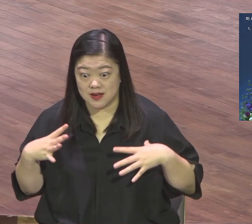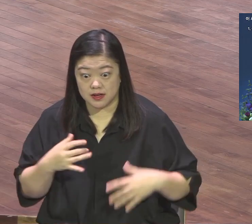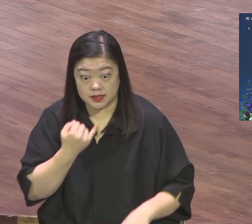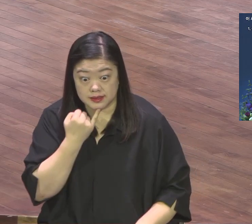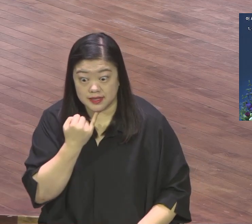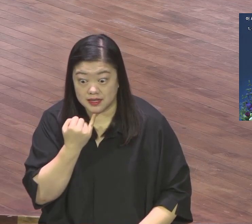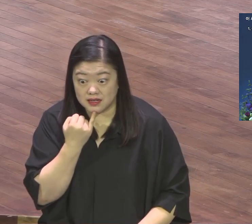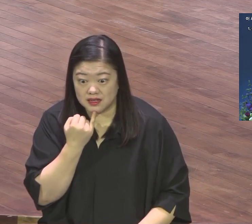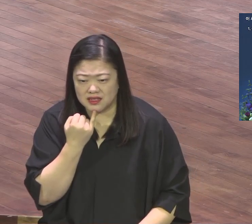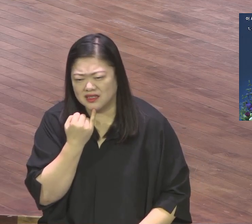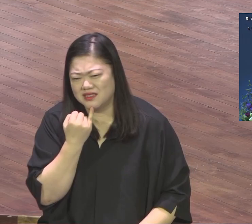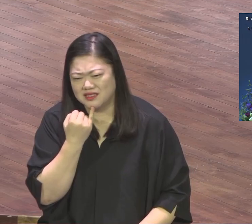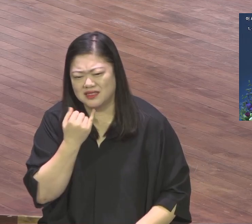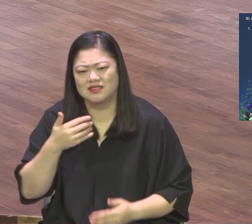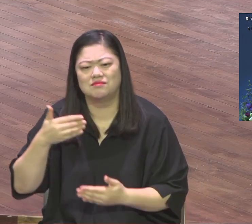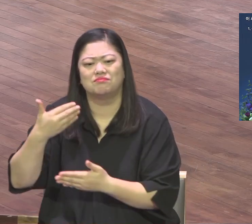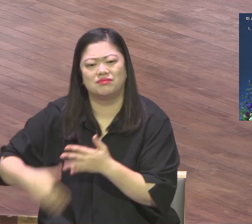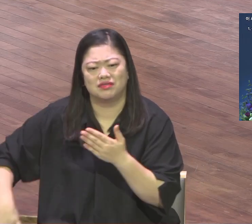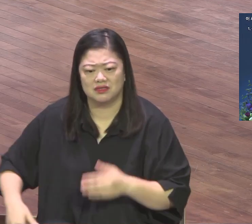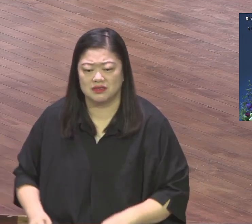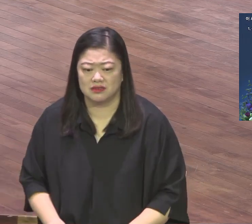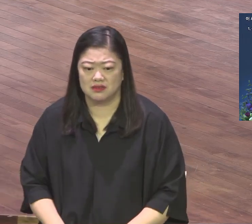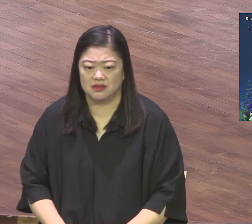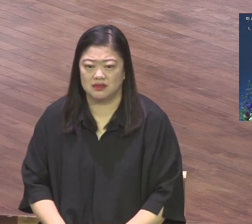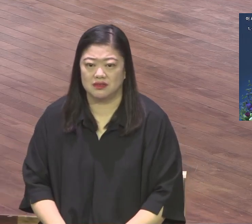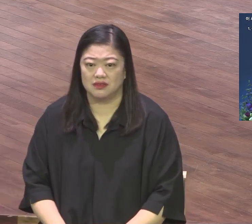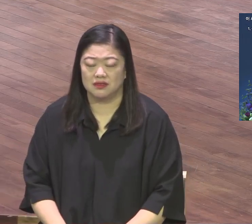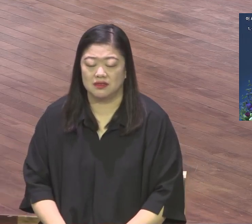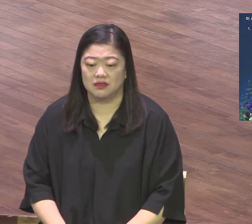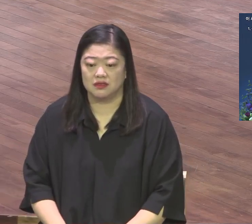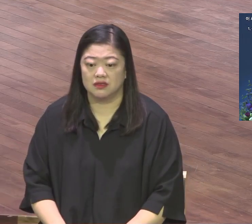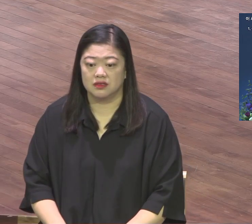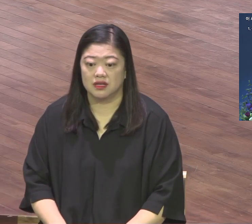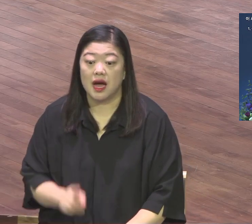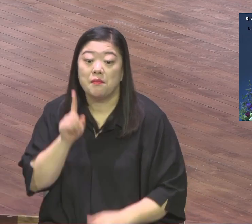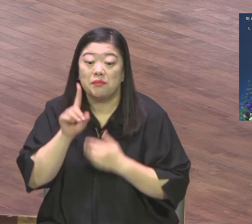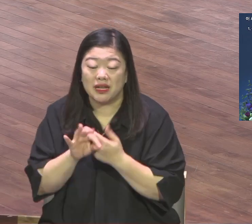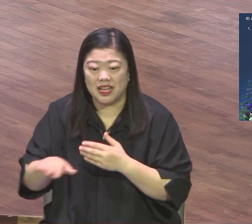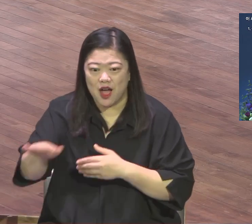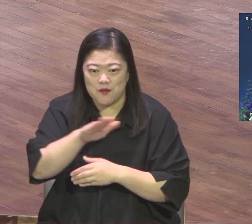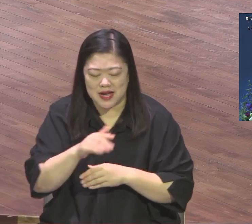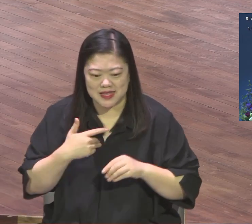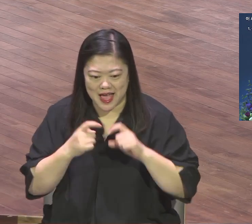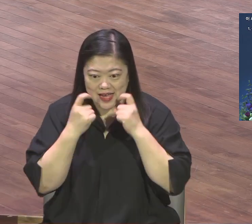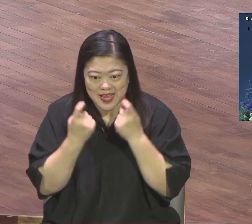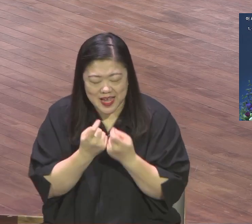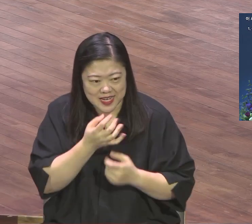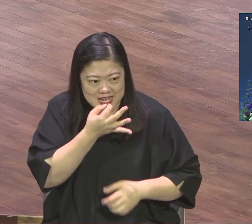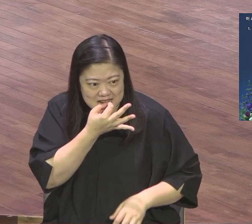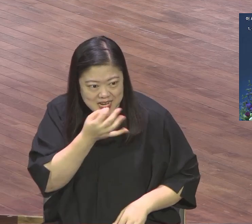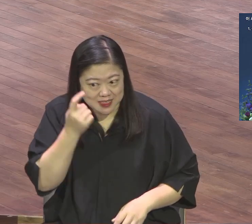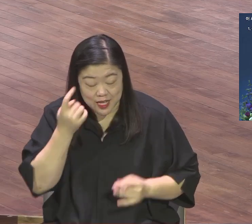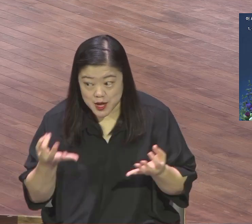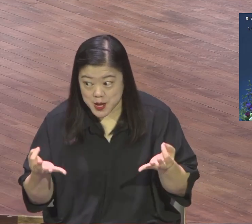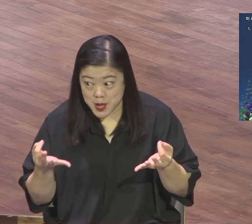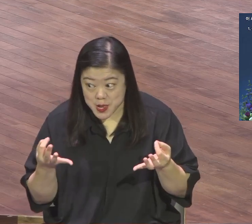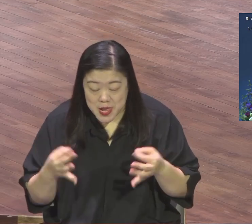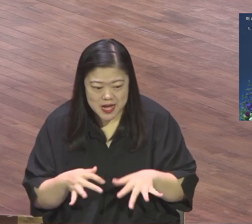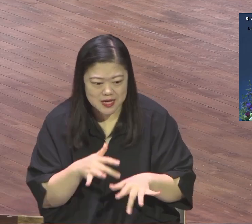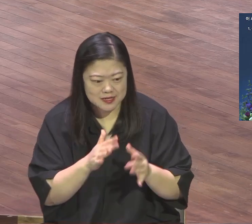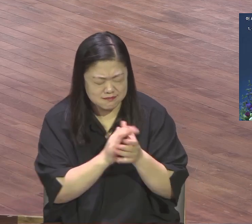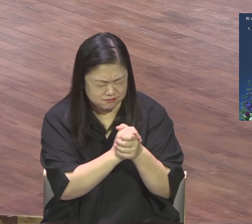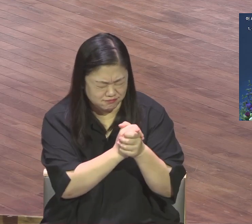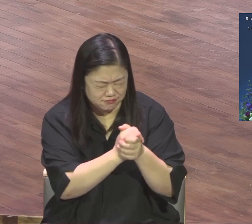모른다. 아 주의 이름으로 귀신 쫓아야 된대요. 나 너 몰라. 전부 동기로 했기 때문에. 주님과 상관없는 거란